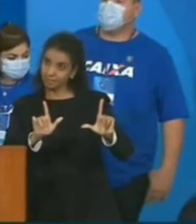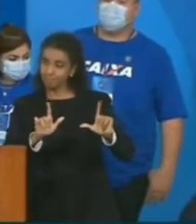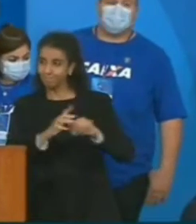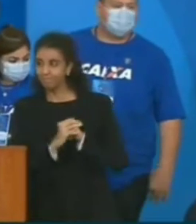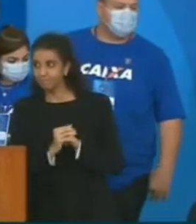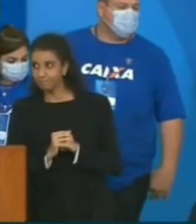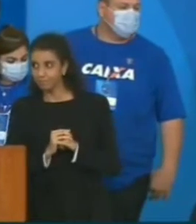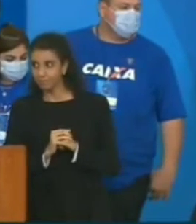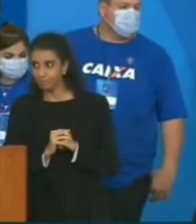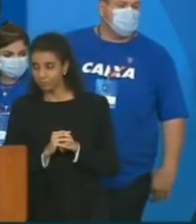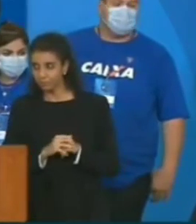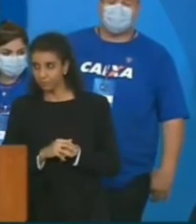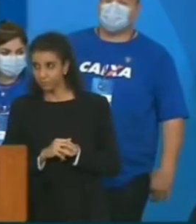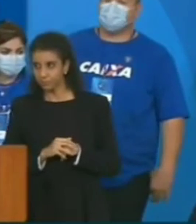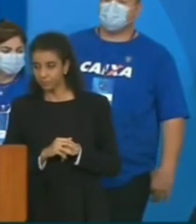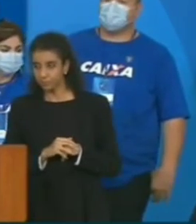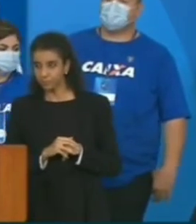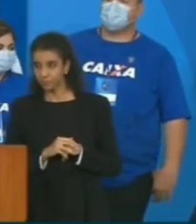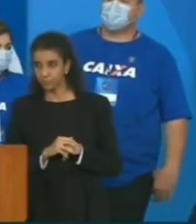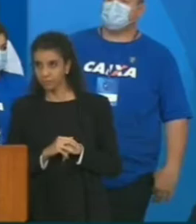acho que estão